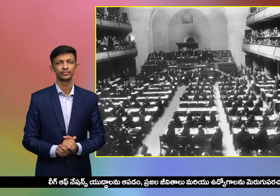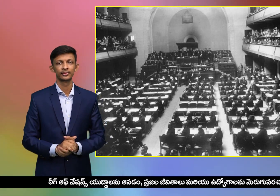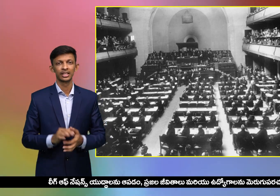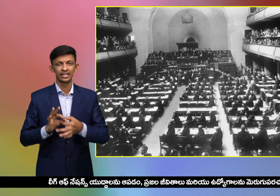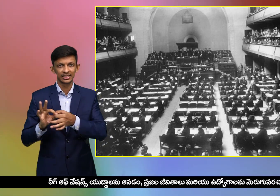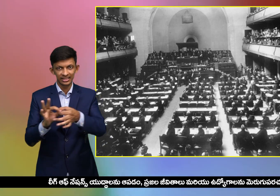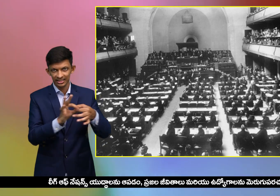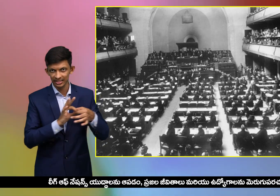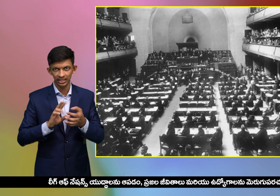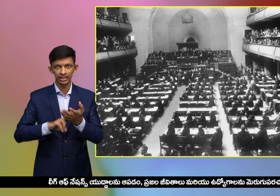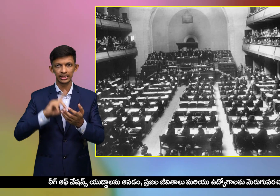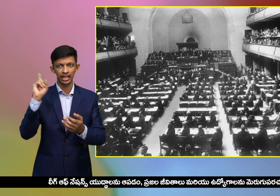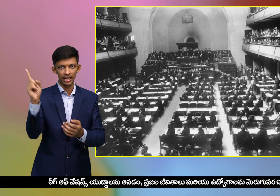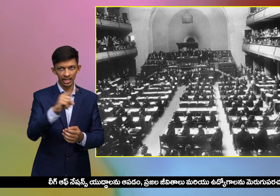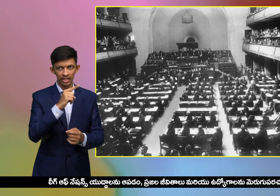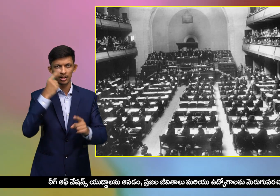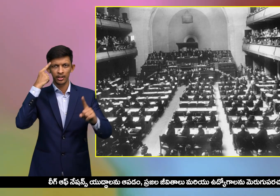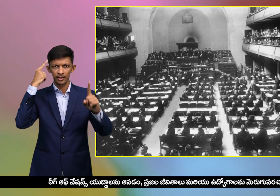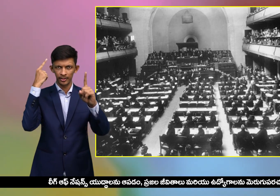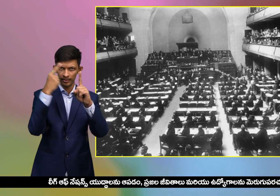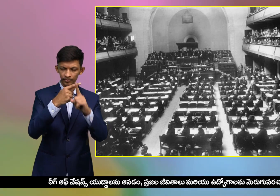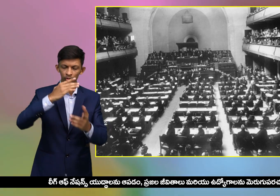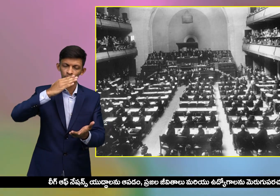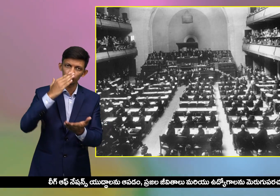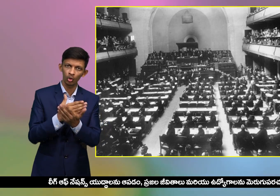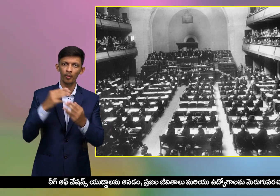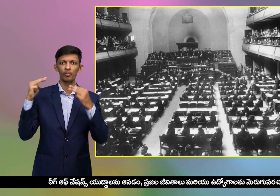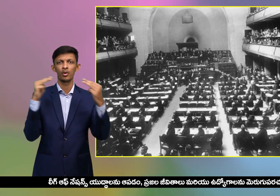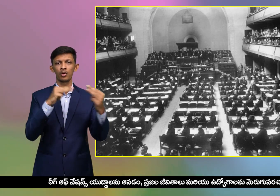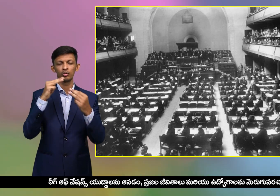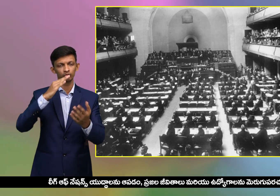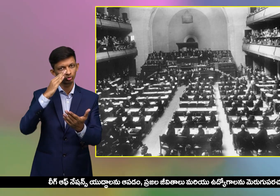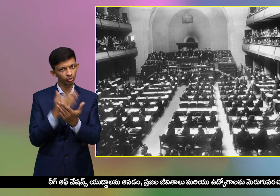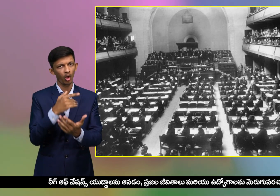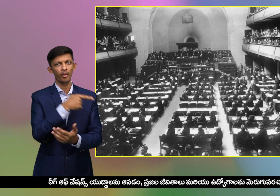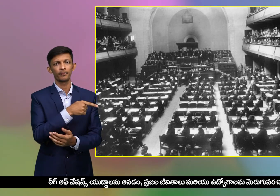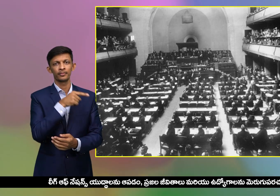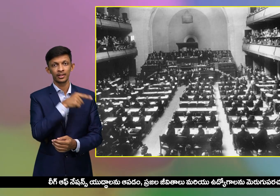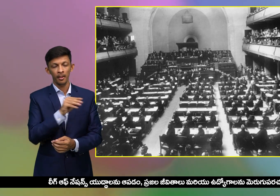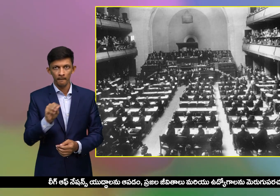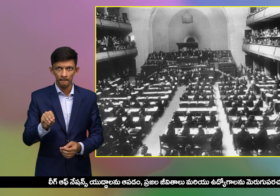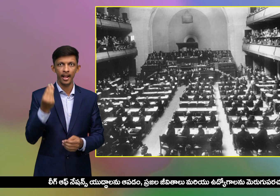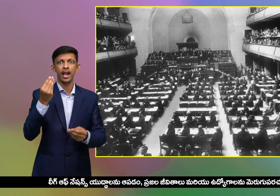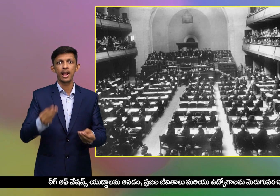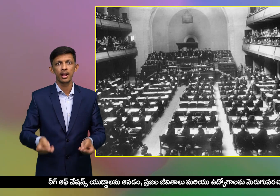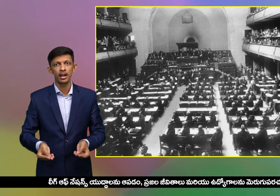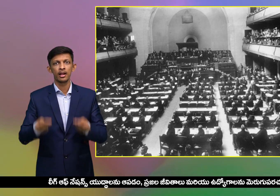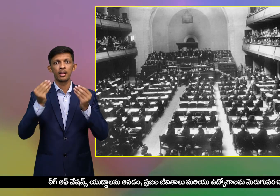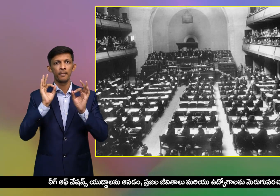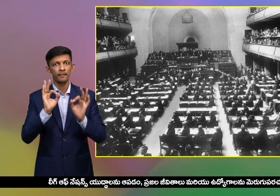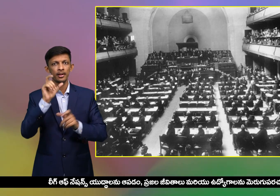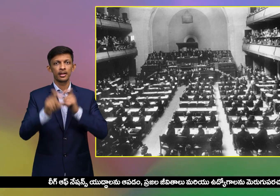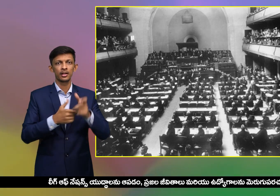లీగ్ ఆఫ్ నేషన్స్ యుద్ధాలను ఆపడం, ప్రజల జీవితాలు మరియు ఉద్యోగాలను మెరుగుపరచడం లక్ష్యంగా పెట్టుకుంది.